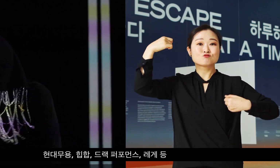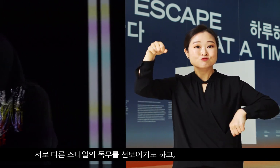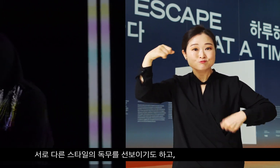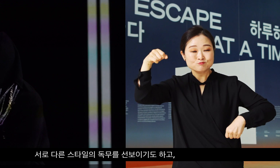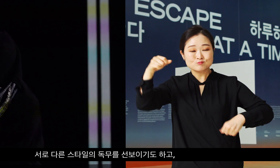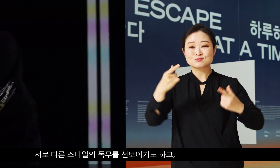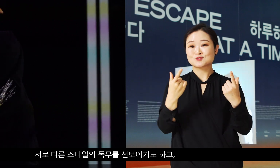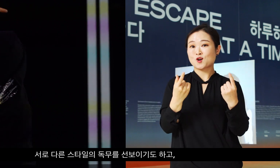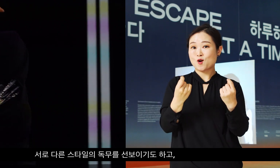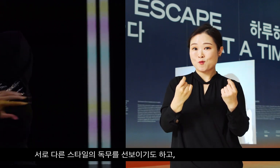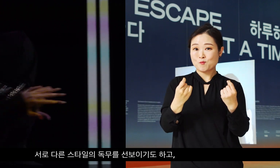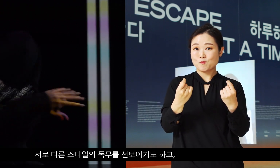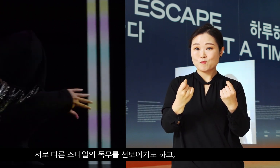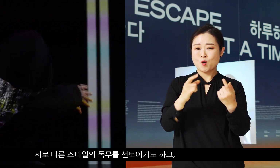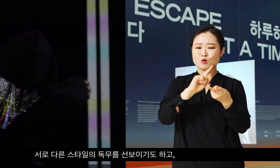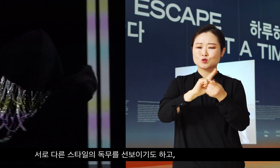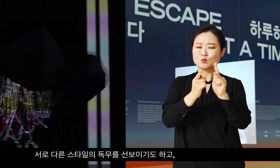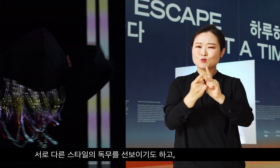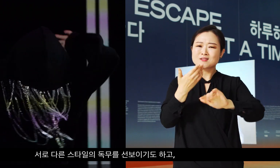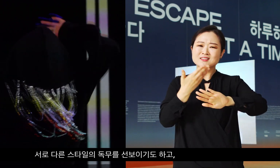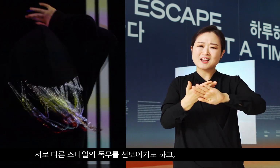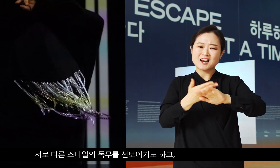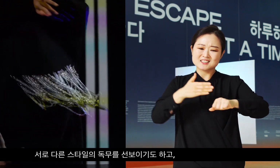서로 다른 스타일의 동물을 선보이기도 하고